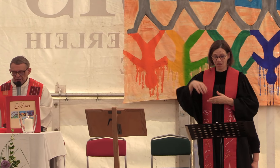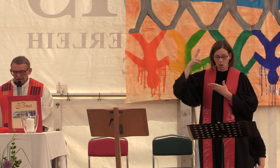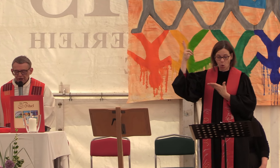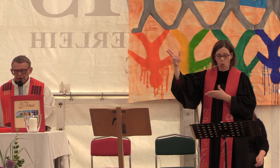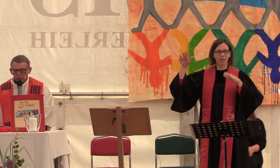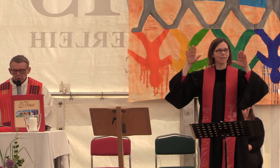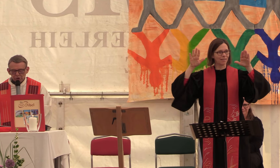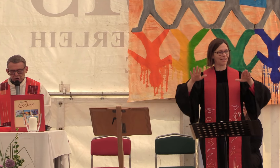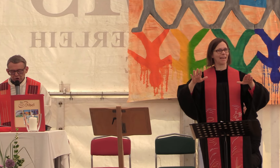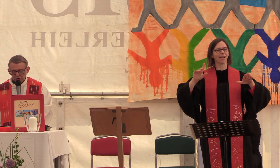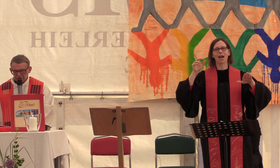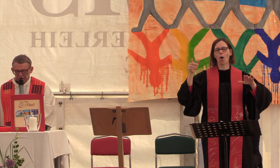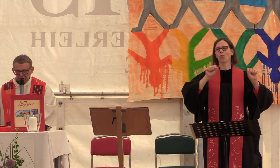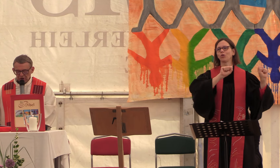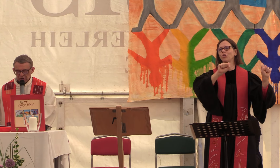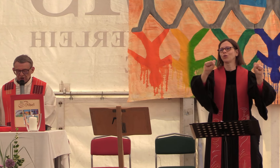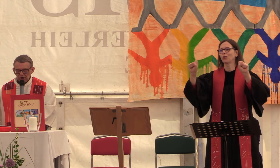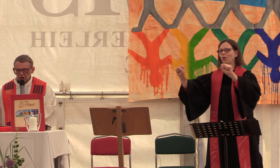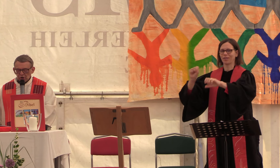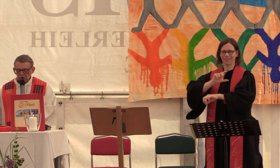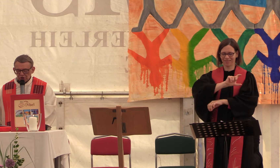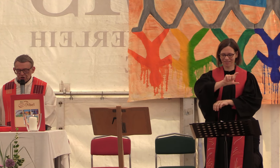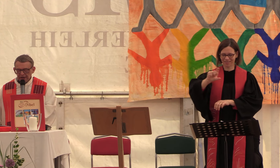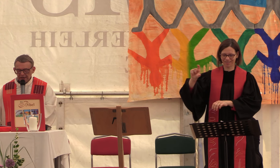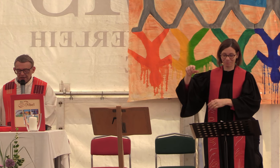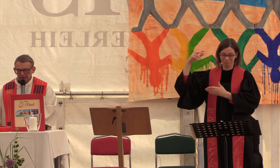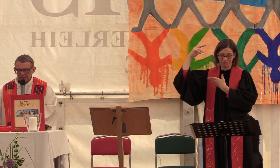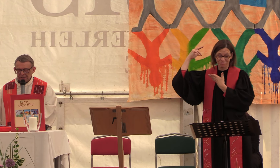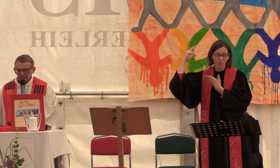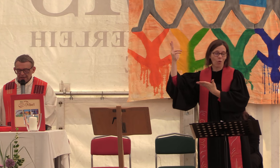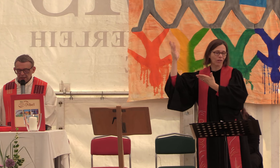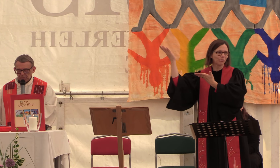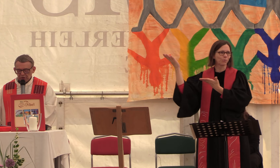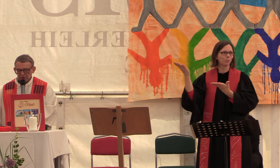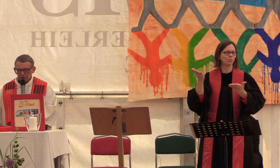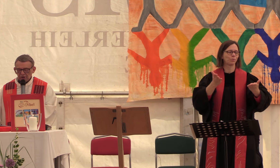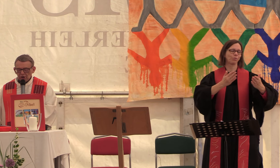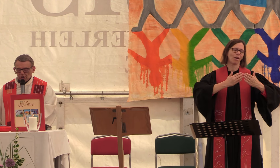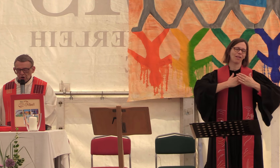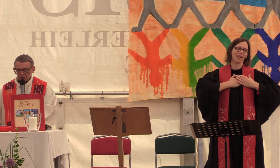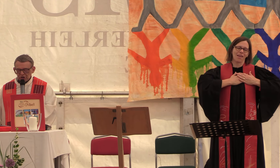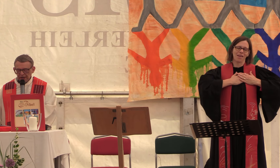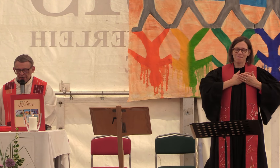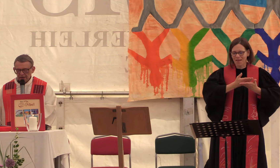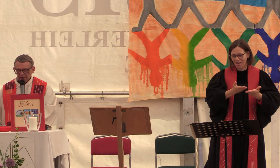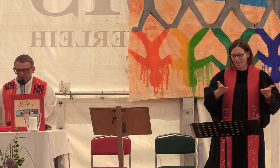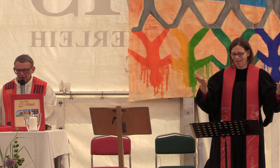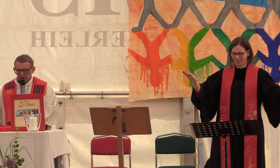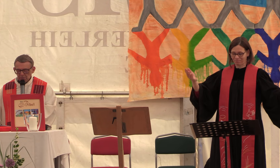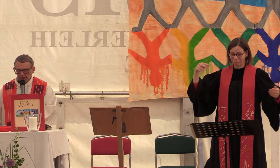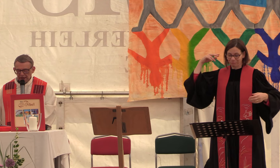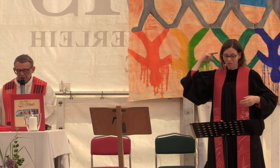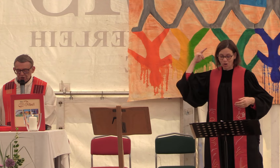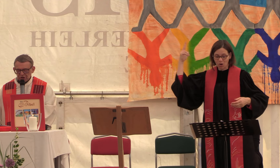Gott segne und schütze dich. Gott schenke dir Liebe. Gott schenke